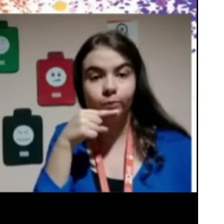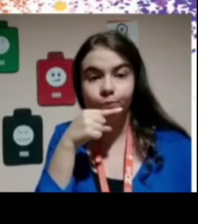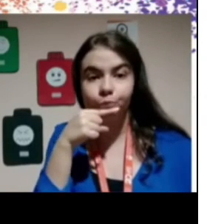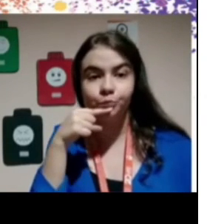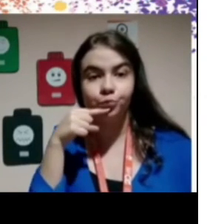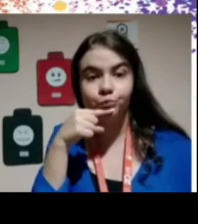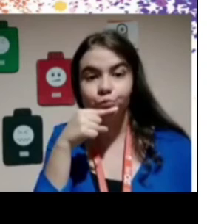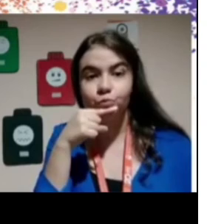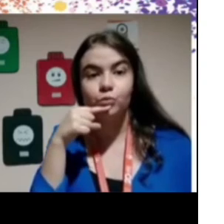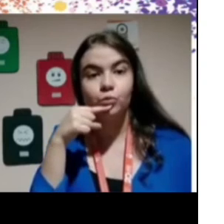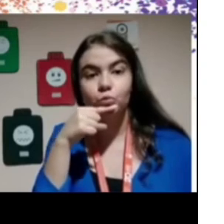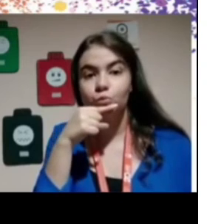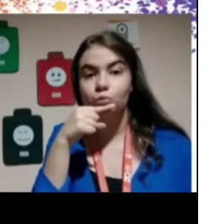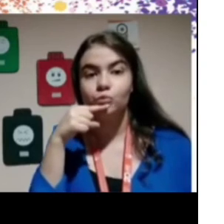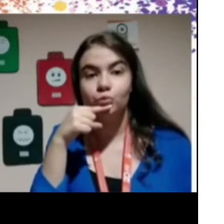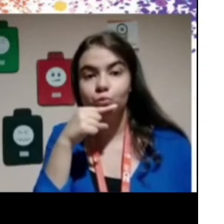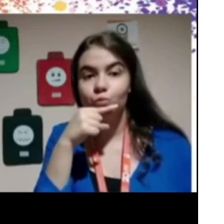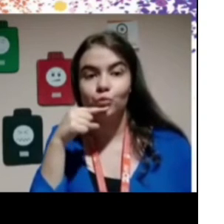Rojo.